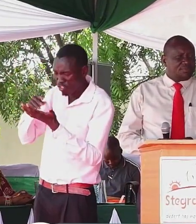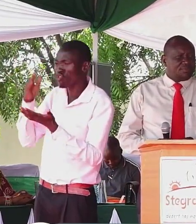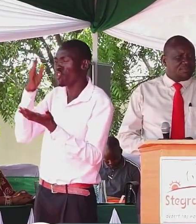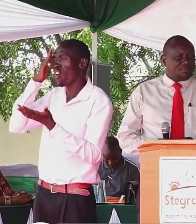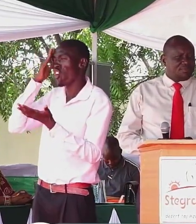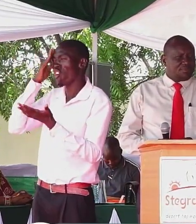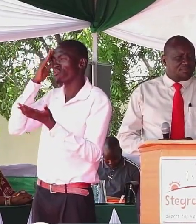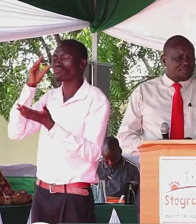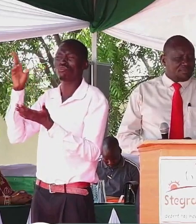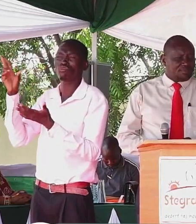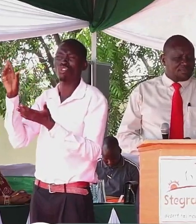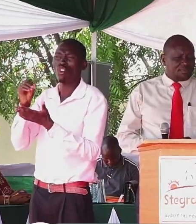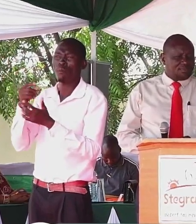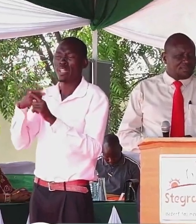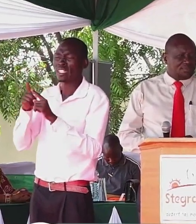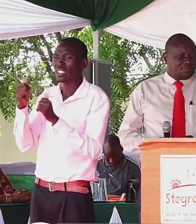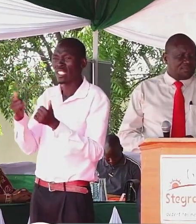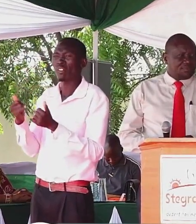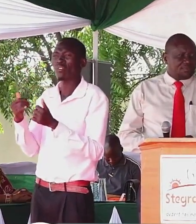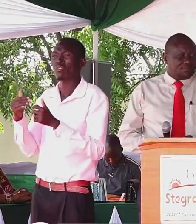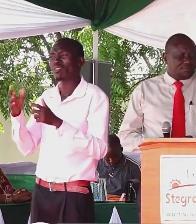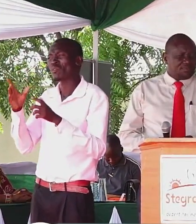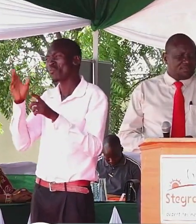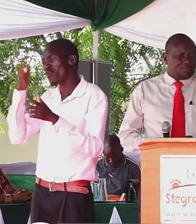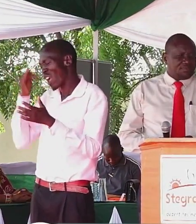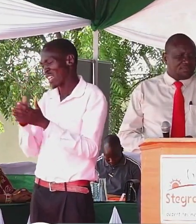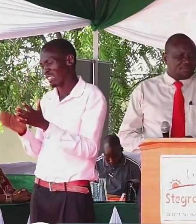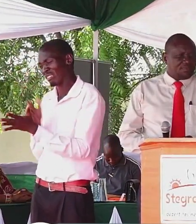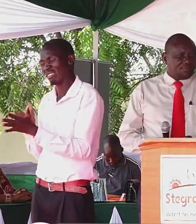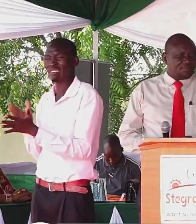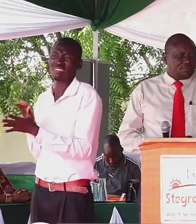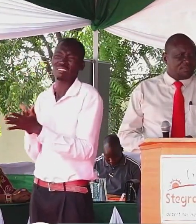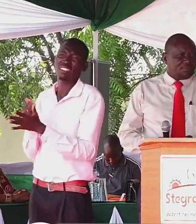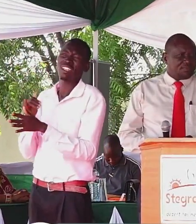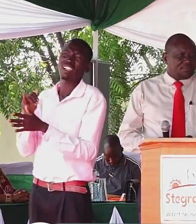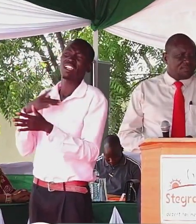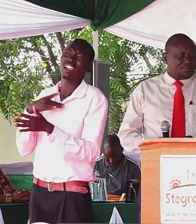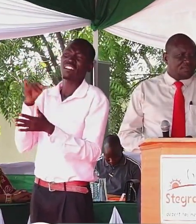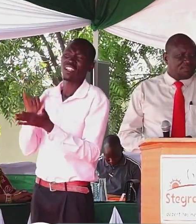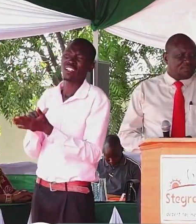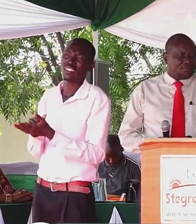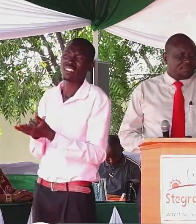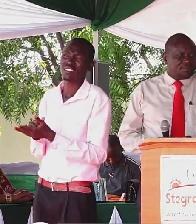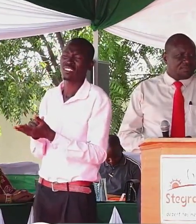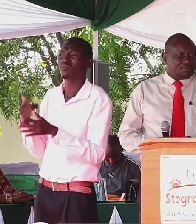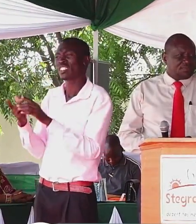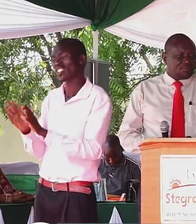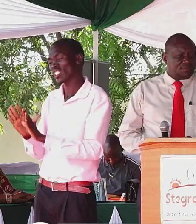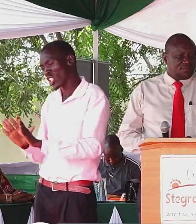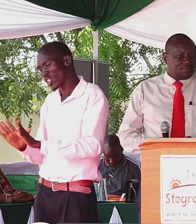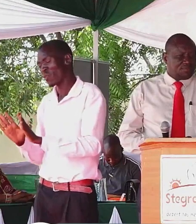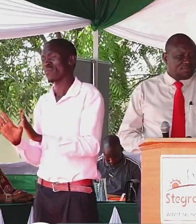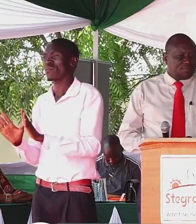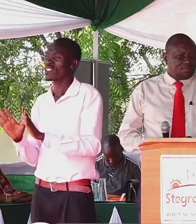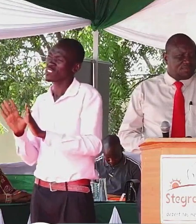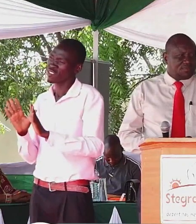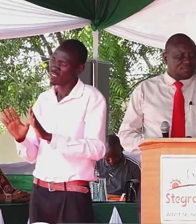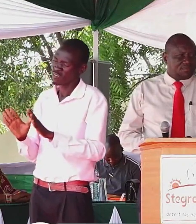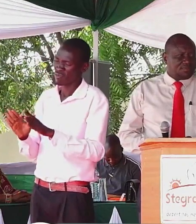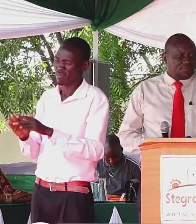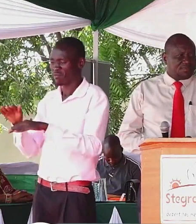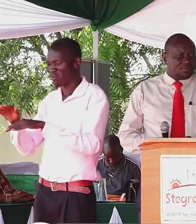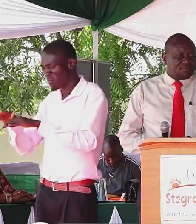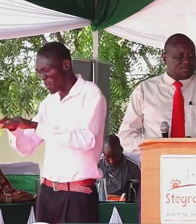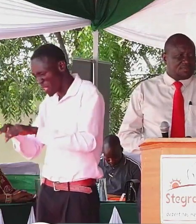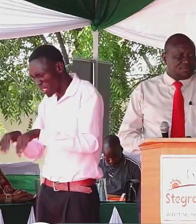PP2 ni siku ya kwa nini mnatupeleka haraka namna hiyo bwana? Sio mtu aache kwanza crawling,